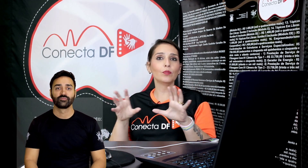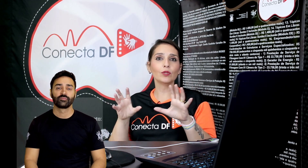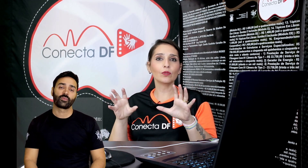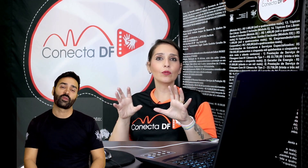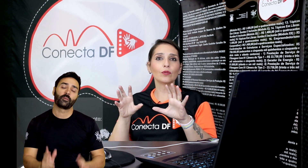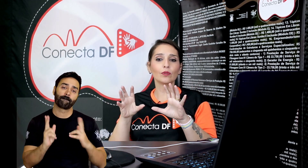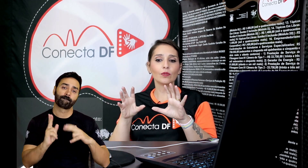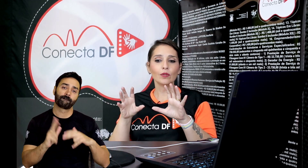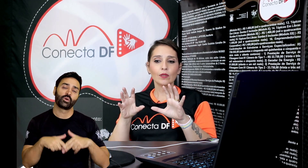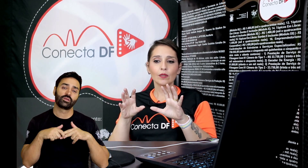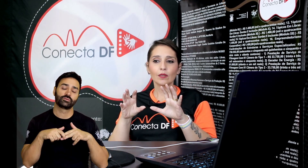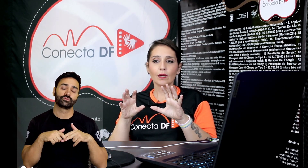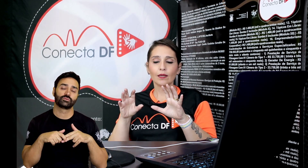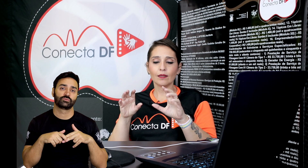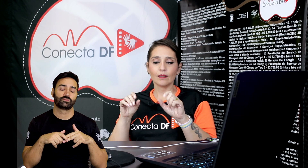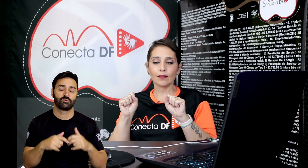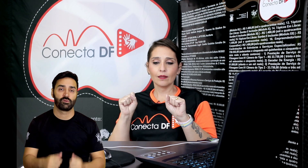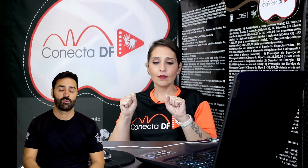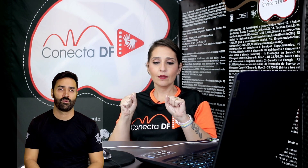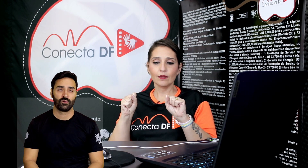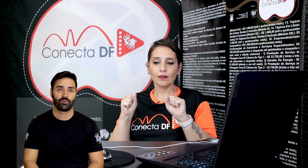muito